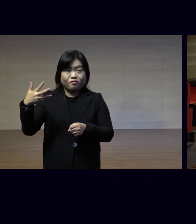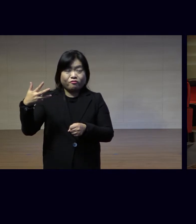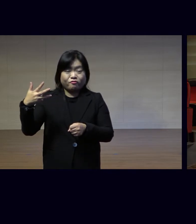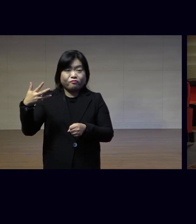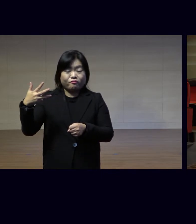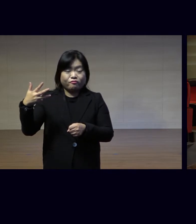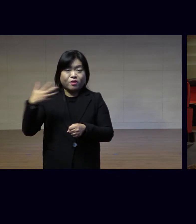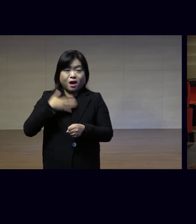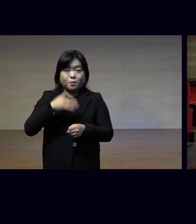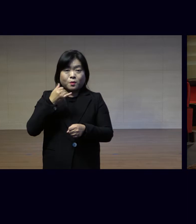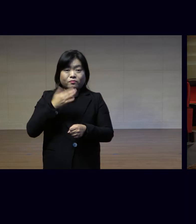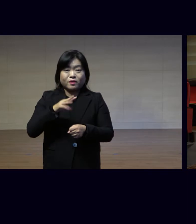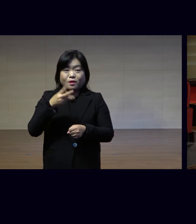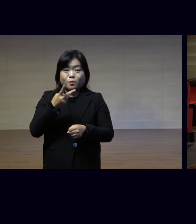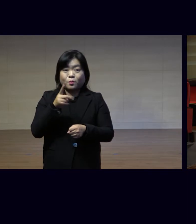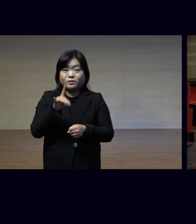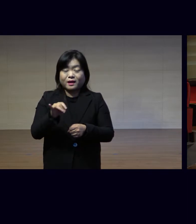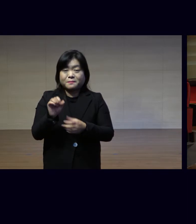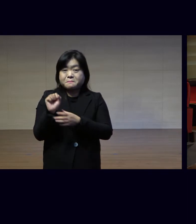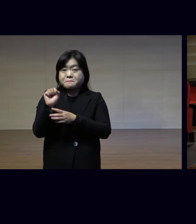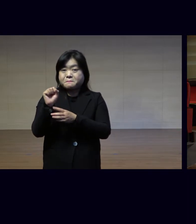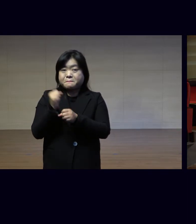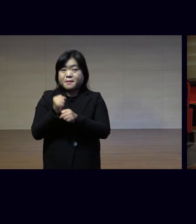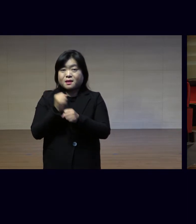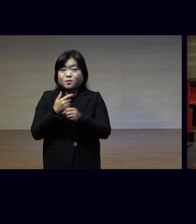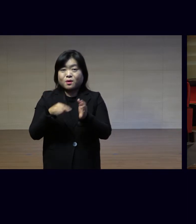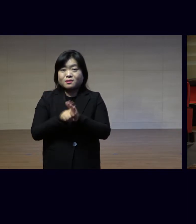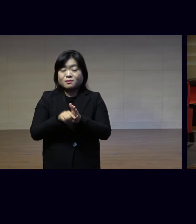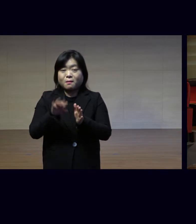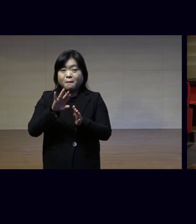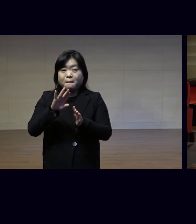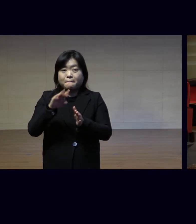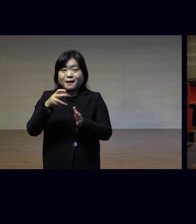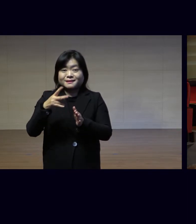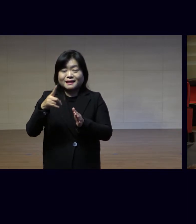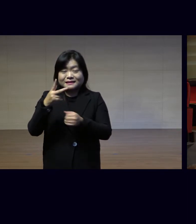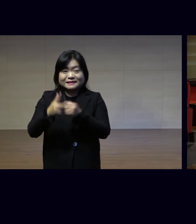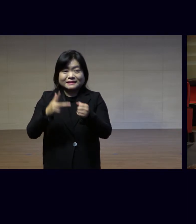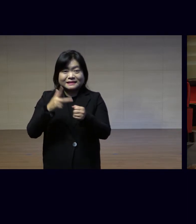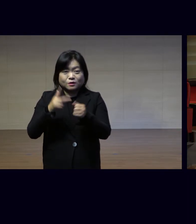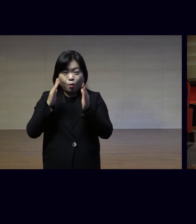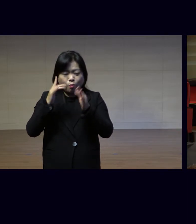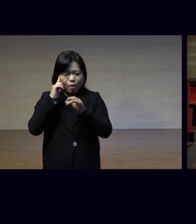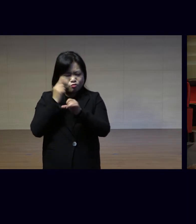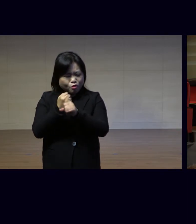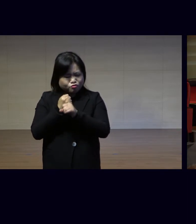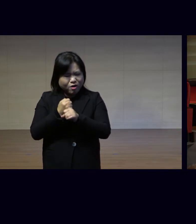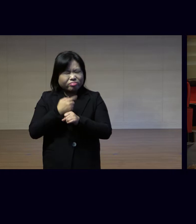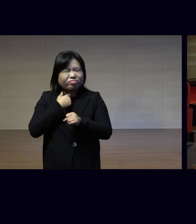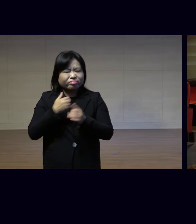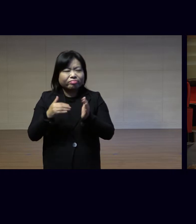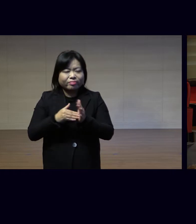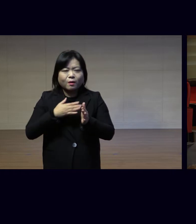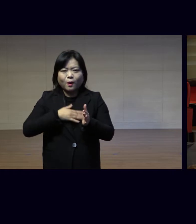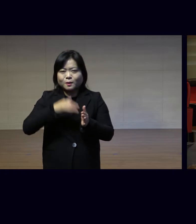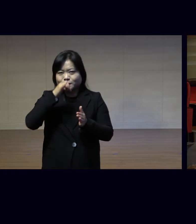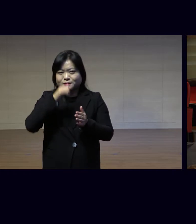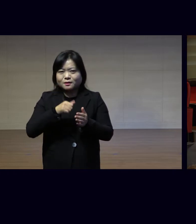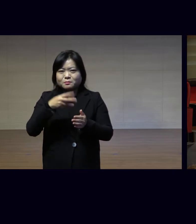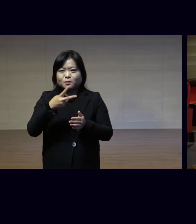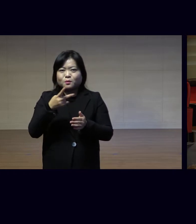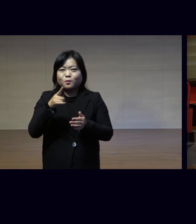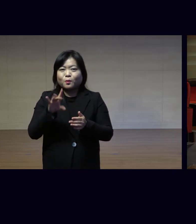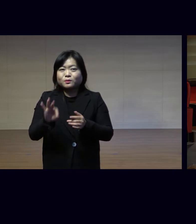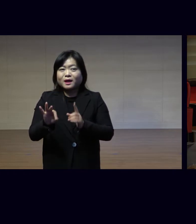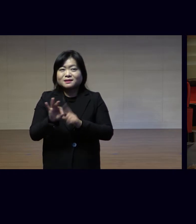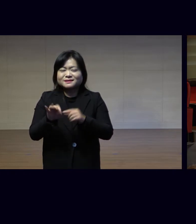네. 로댕이 이거 만들기 위해서 발자크를 7년간 공부하고 네, 연구했다고 네, 이렇게 네, 알고 네, 있거든요. 네. 그러면은 로댕은